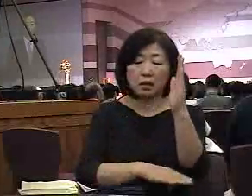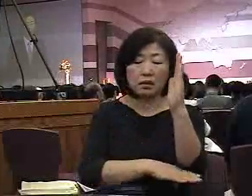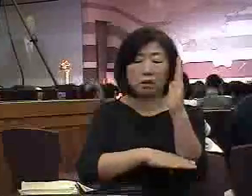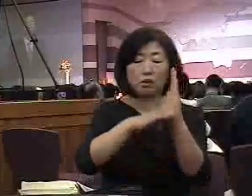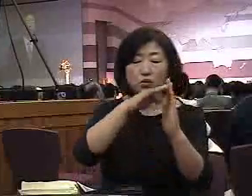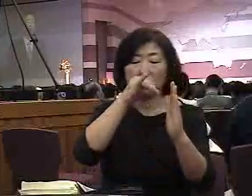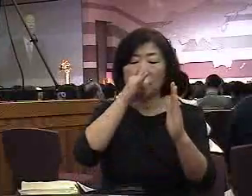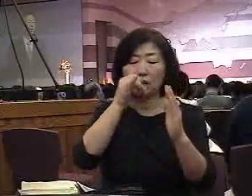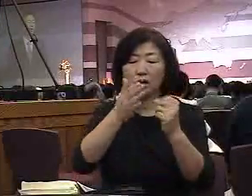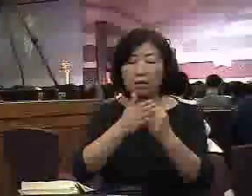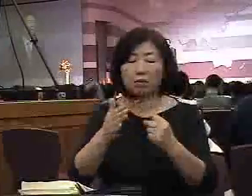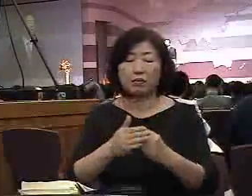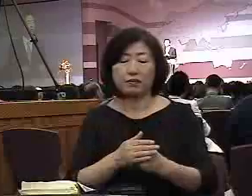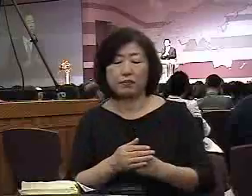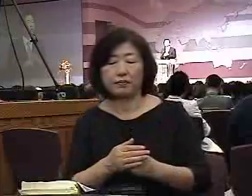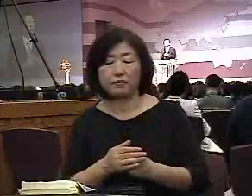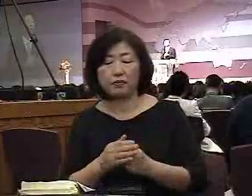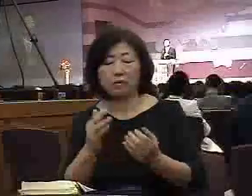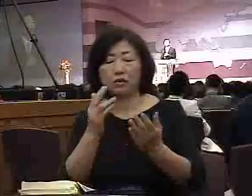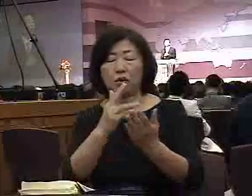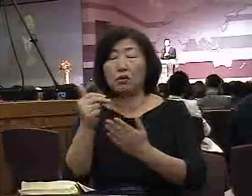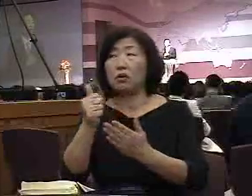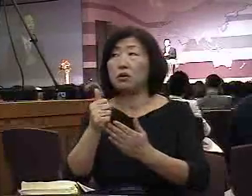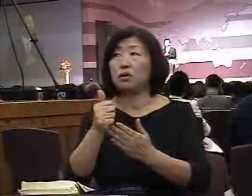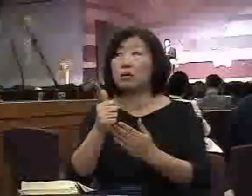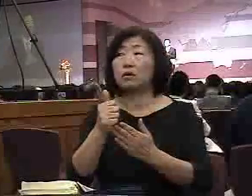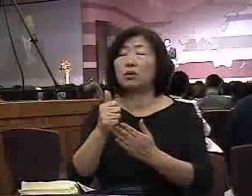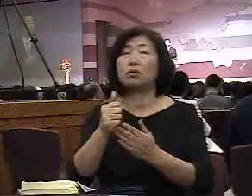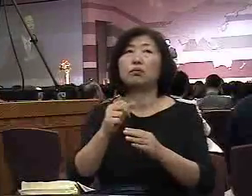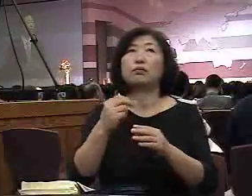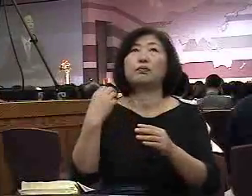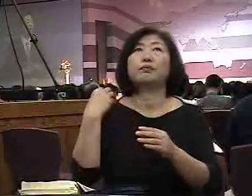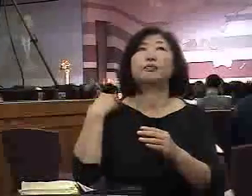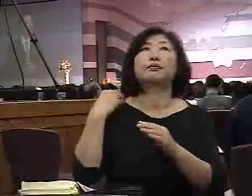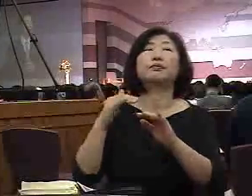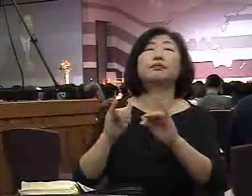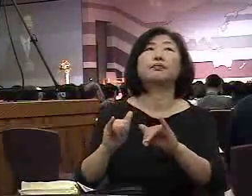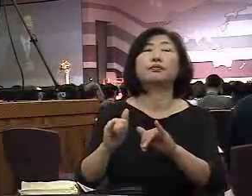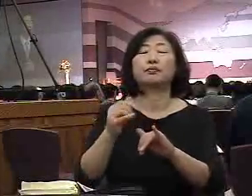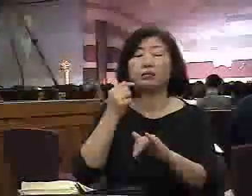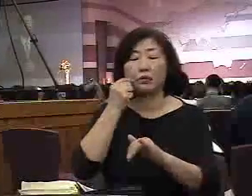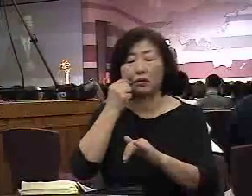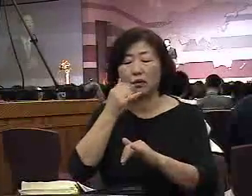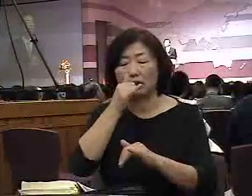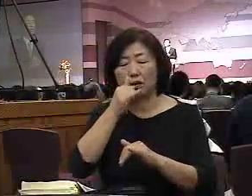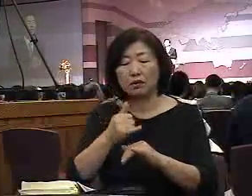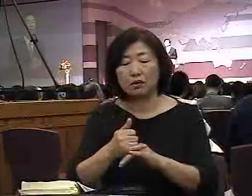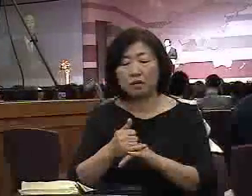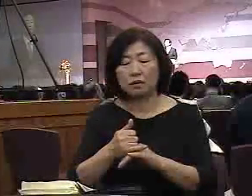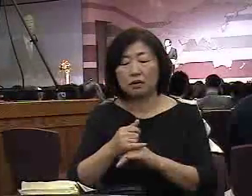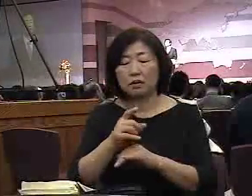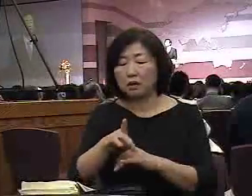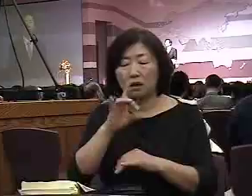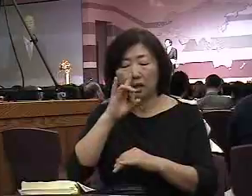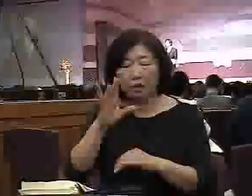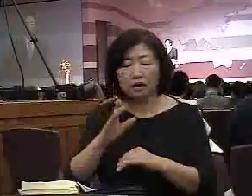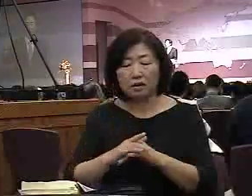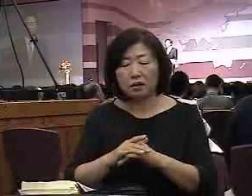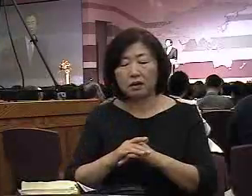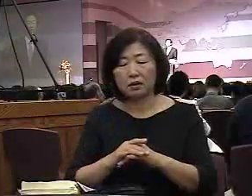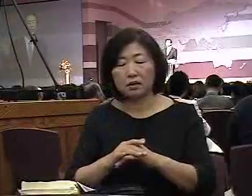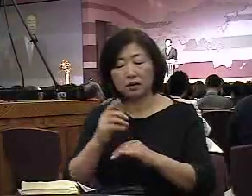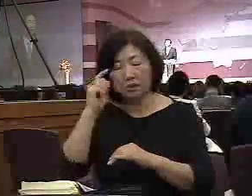그렇습니다. 그래서 주님께서는 우리가 못 놓고 있는 것, 못 내려보내고 있는 것, 이건 안 돼요 라고 생각하는